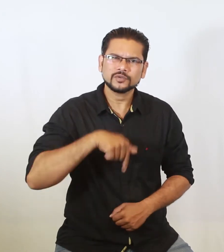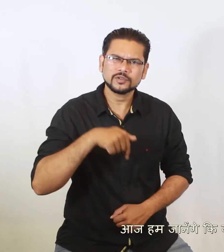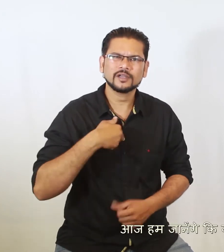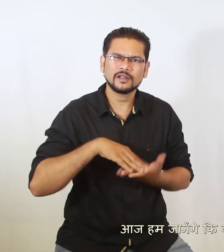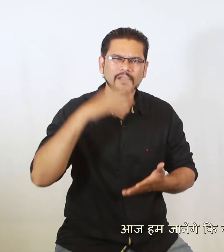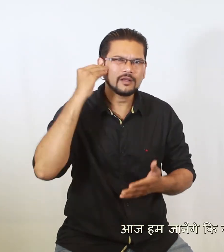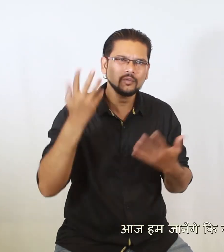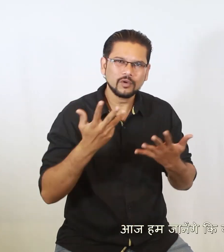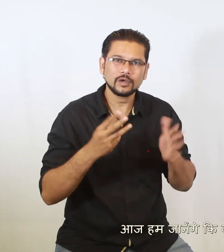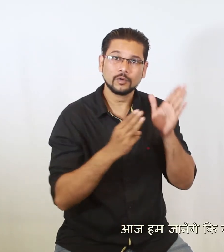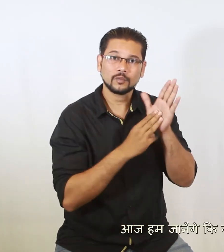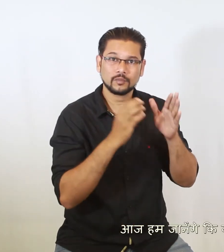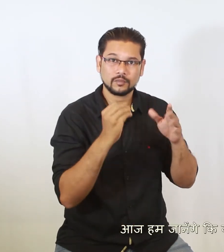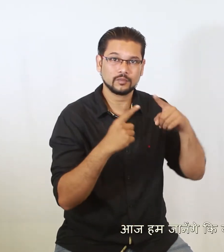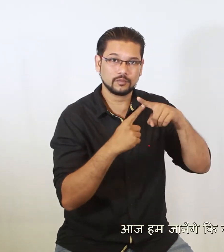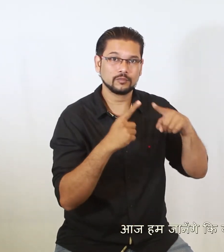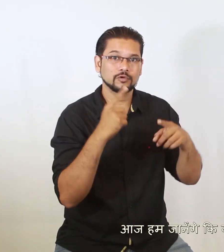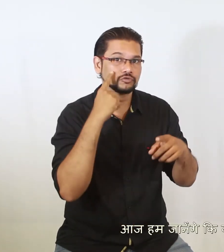आज हम जानेंगे कि गती क्या है?